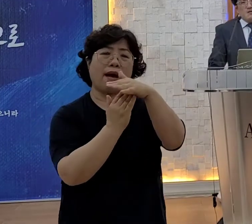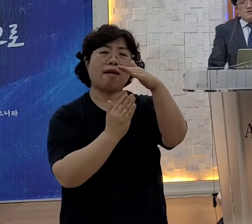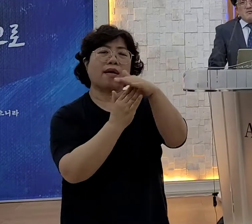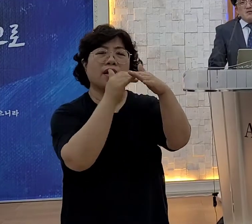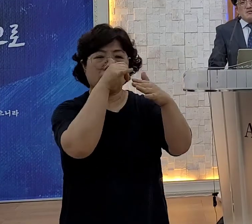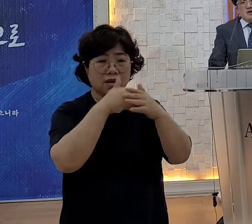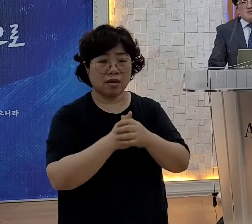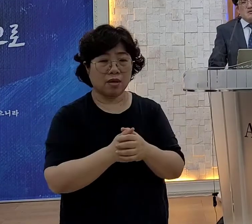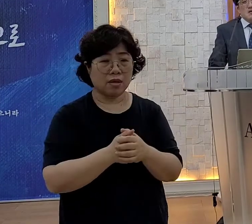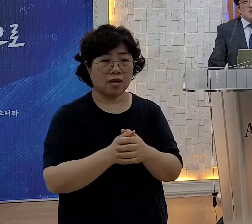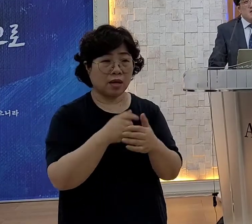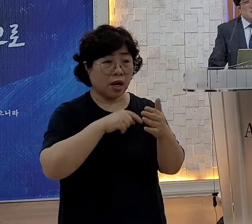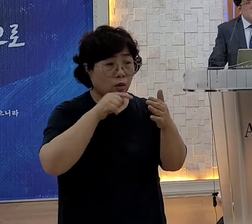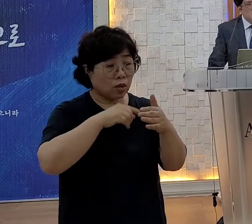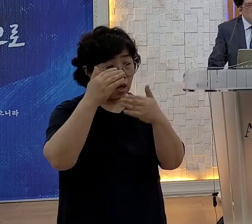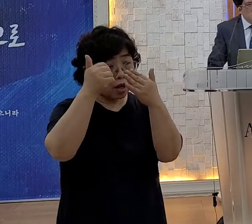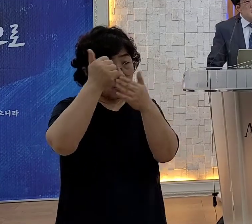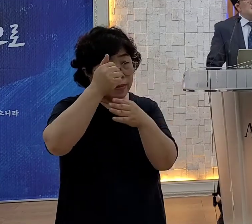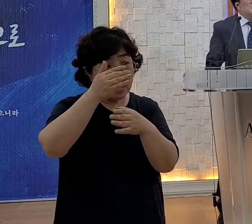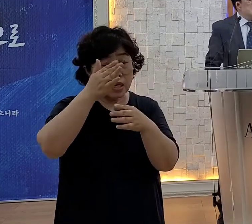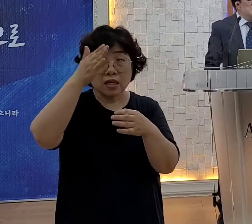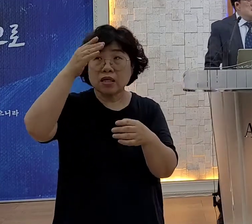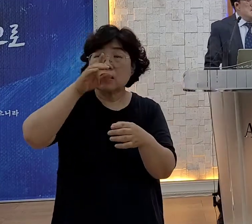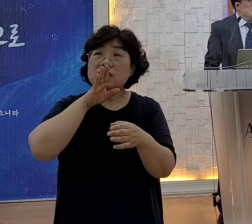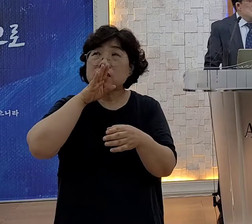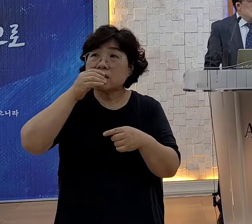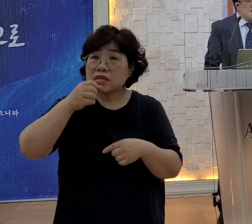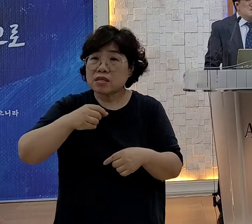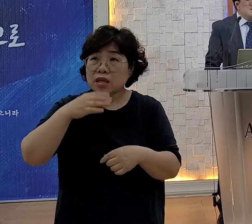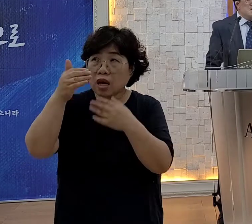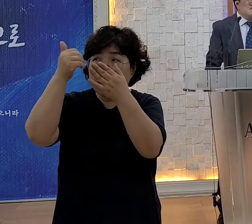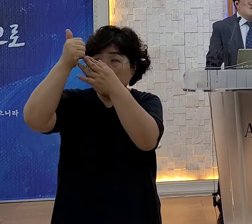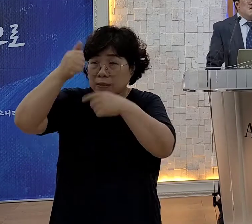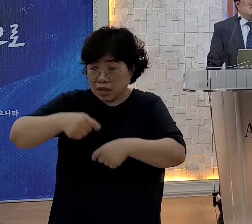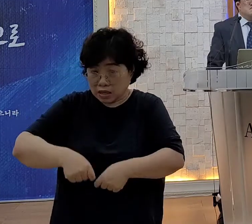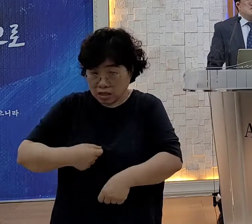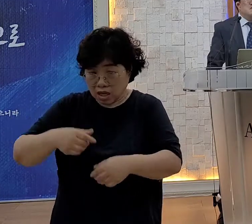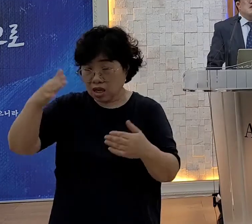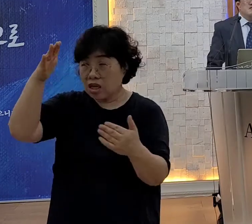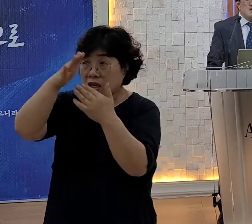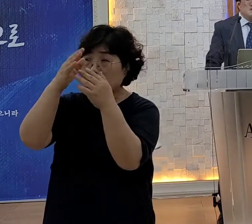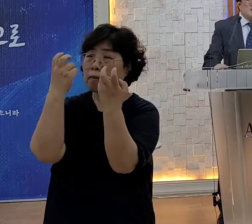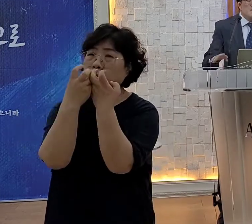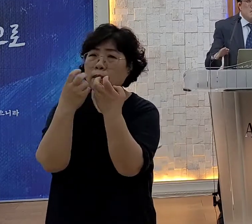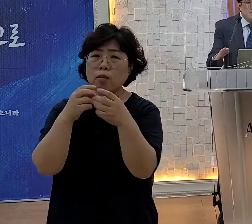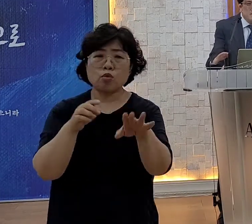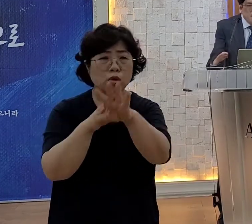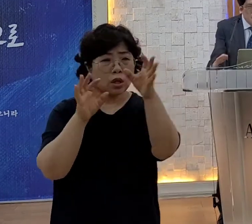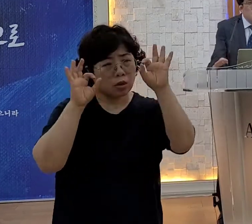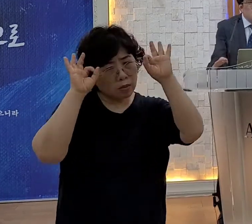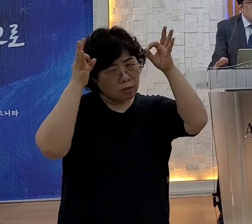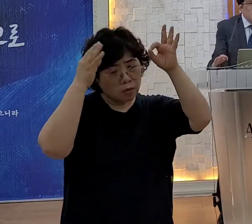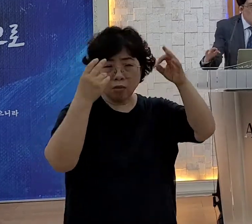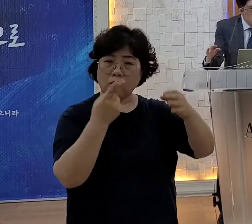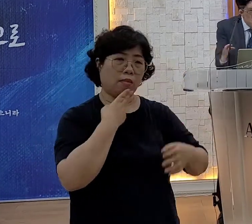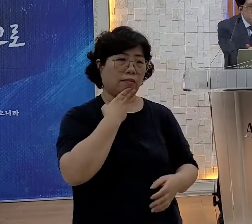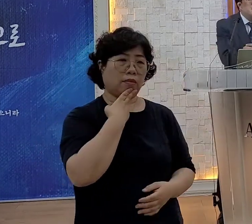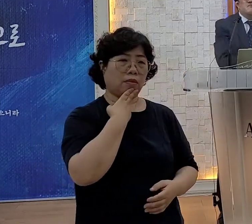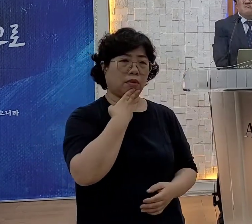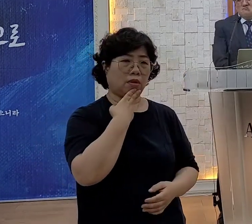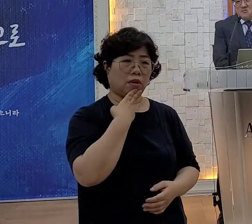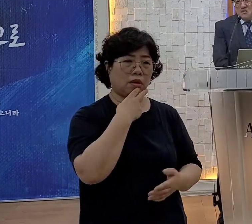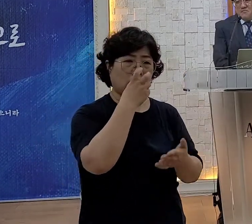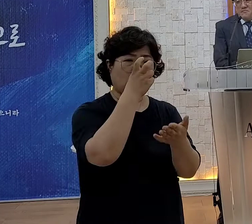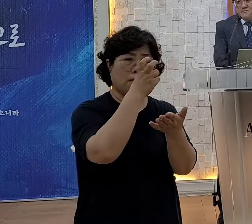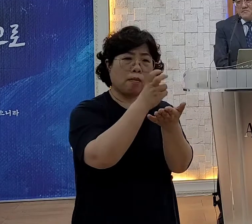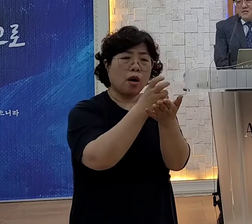이 하나님의 의에 이르는 이 길은 우리가 어떻게 해서 올라갈 수 있는 길이 아니다. 그게 뭐로 보여준다고?